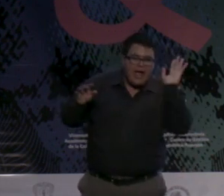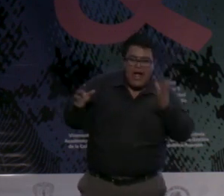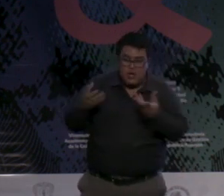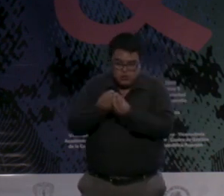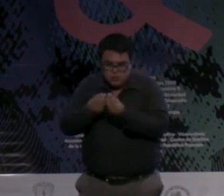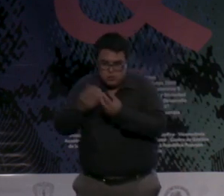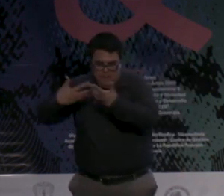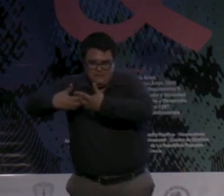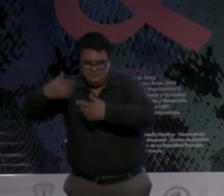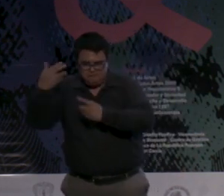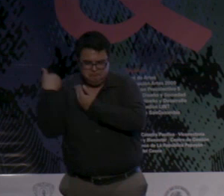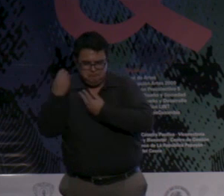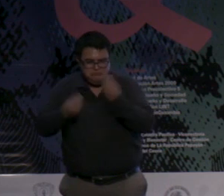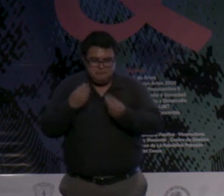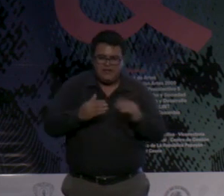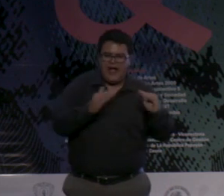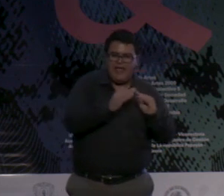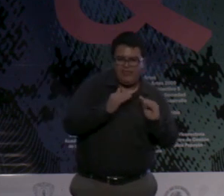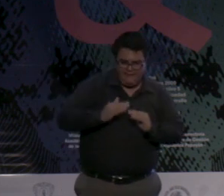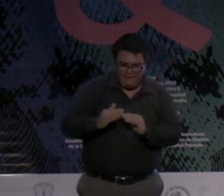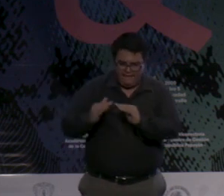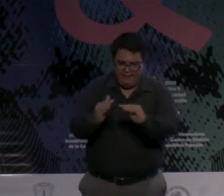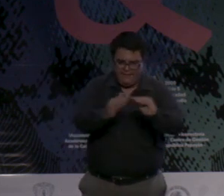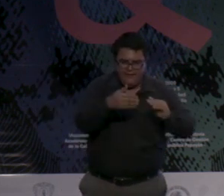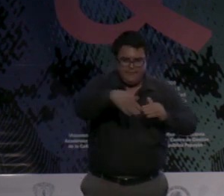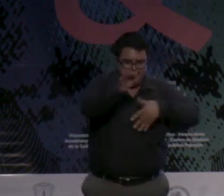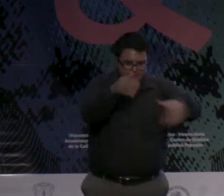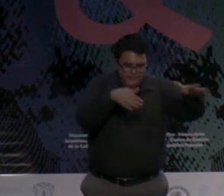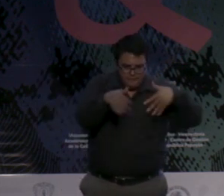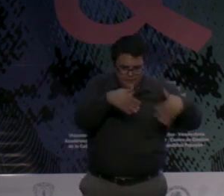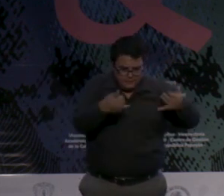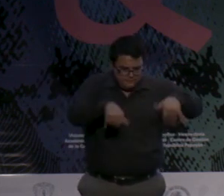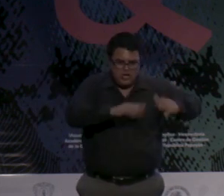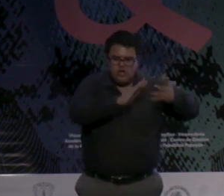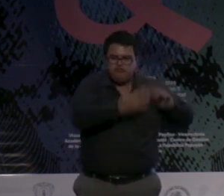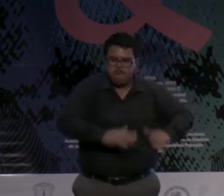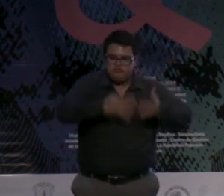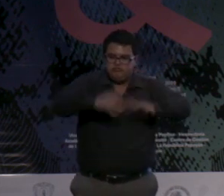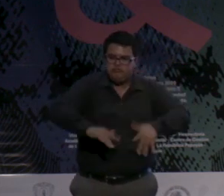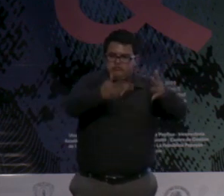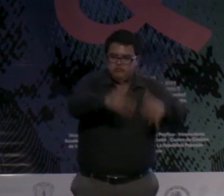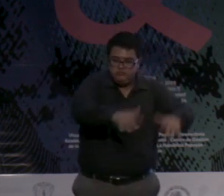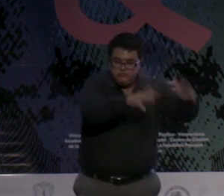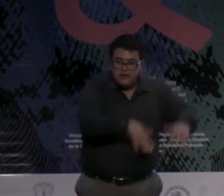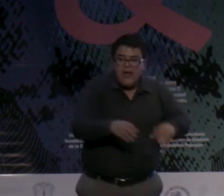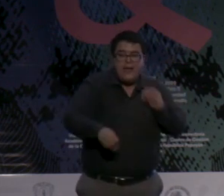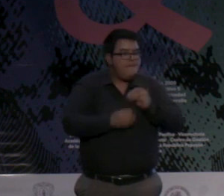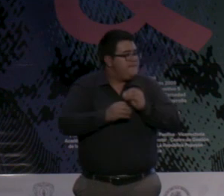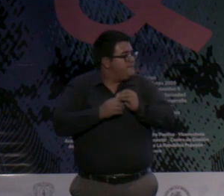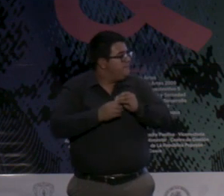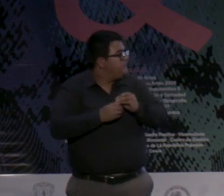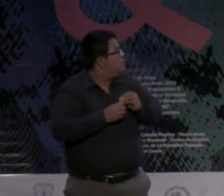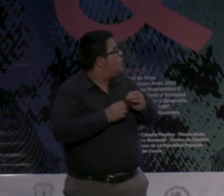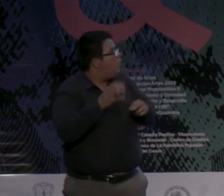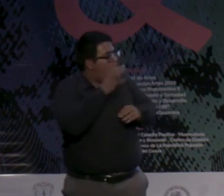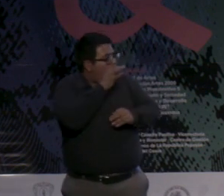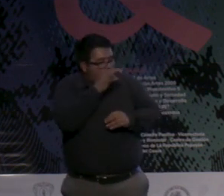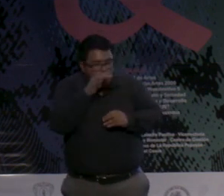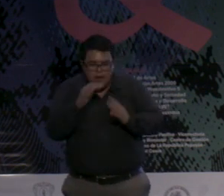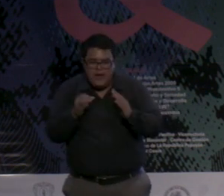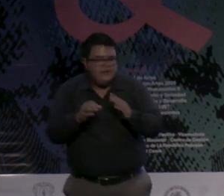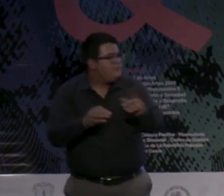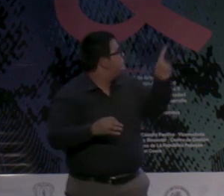vendieron se dieron cuenta de que con ese dinero, que parecía mucho, no consiguieron lo que tenían. Entonces él dijo: no, yo no vendo si no me producen un mejor negocio. ¿Qué